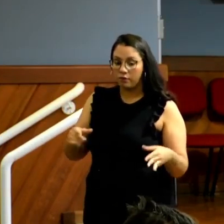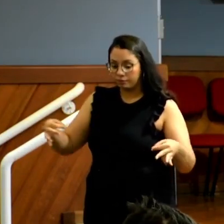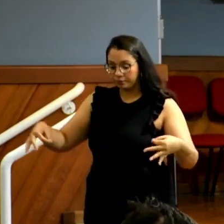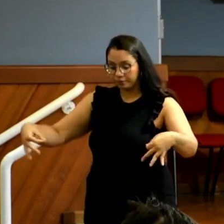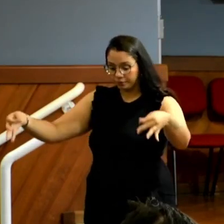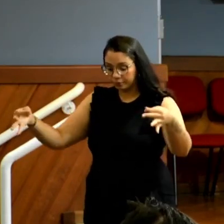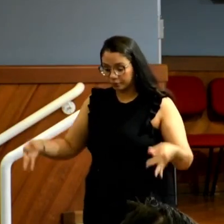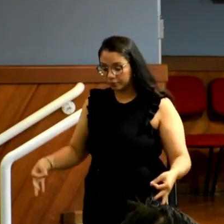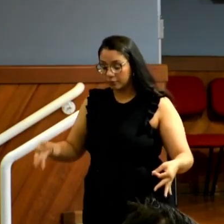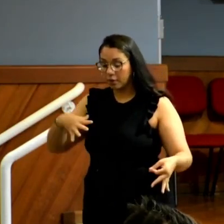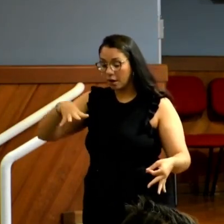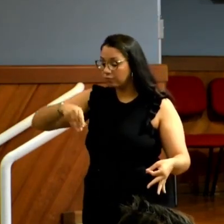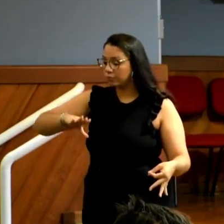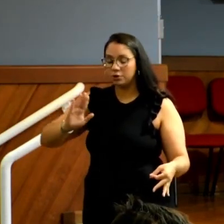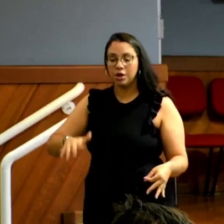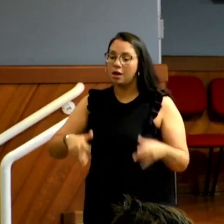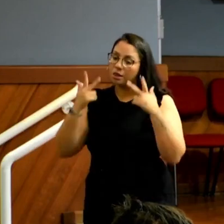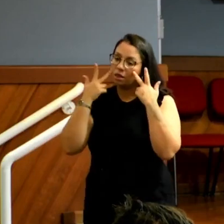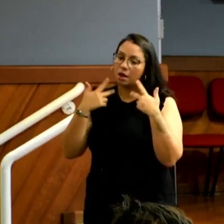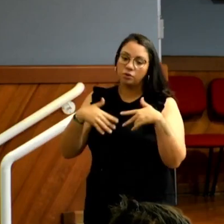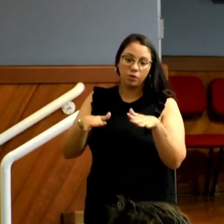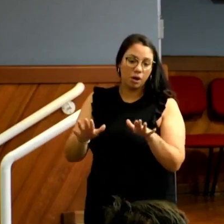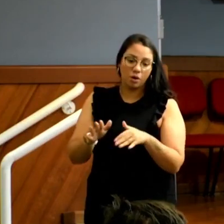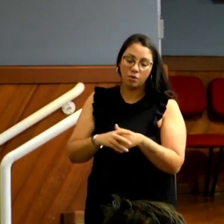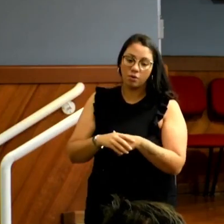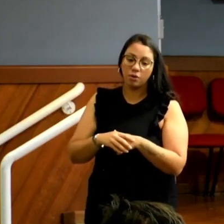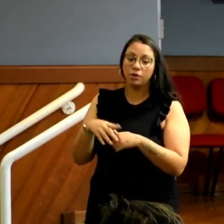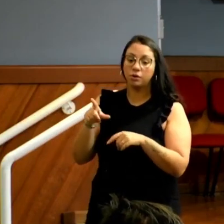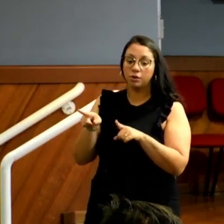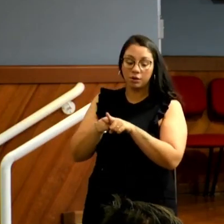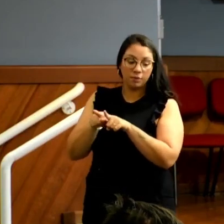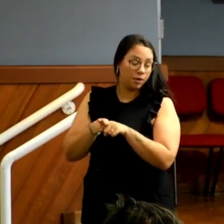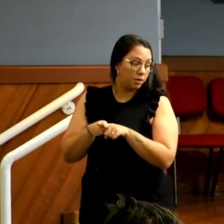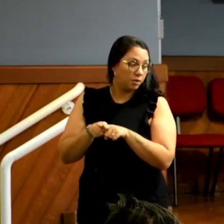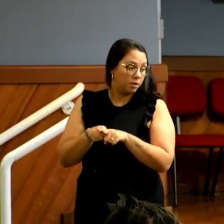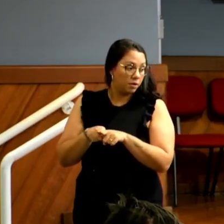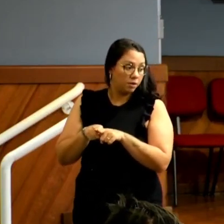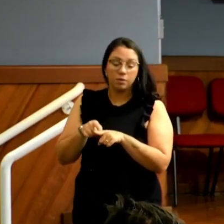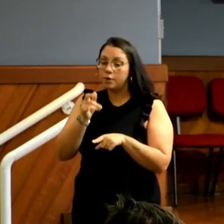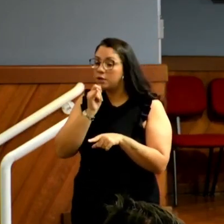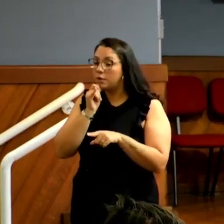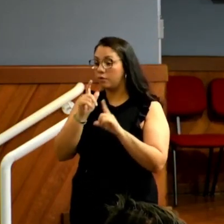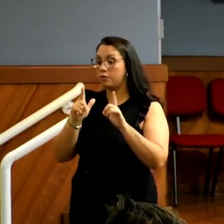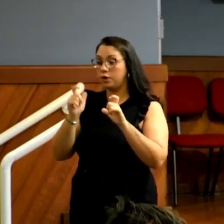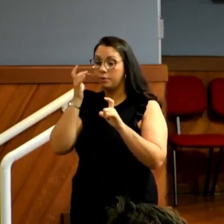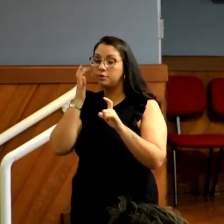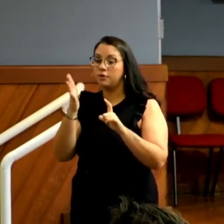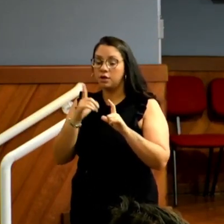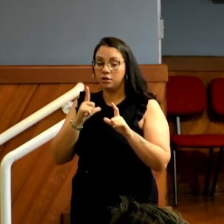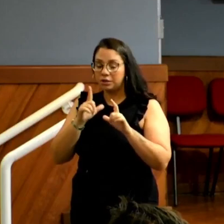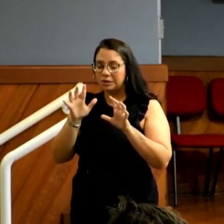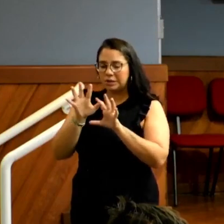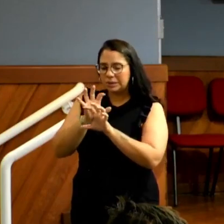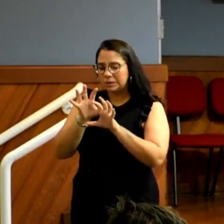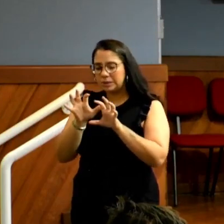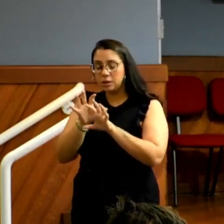ele digitaliza, ele automaticamente, até por exemplo, ampliações fotográficas mais, vamos falar da fotografia, que fica mais fácil, né? Mais